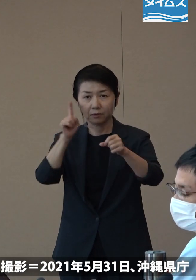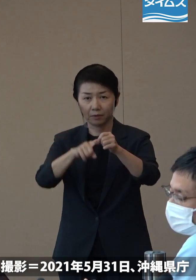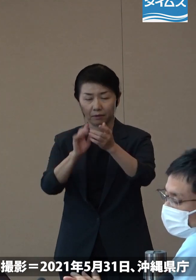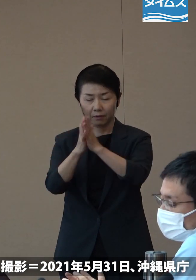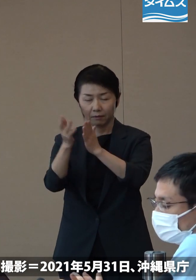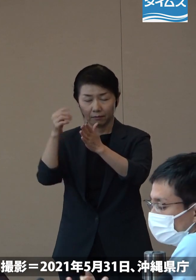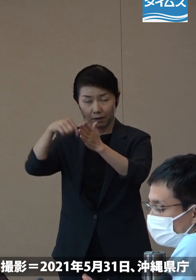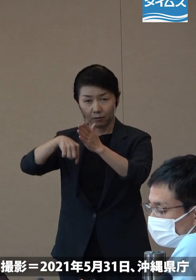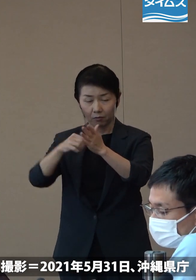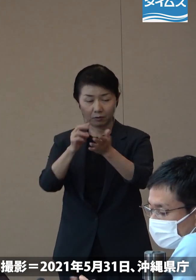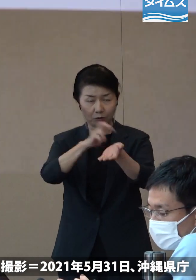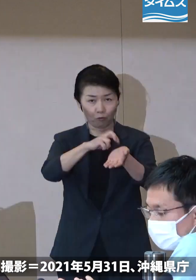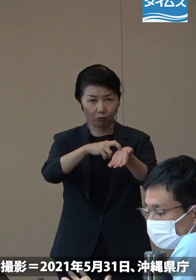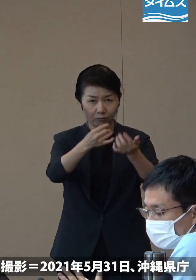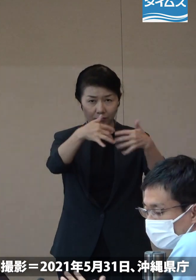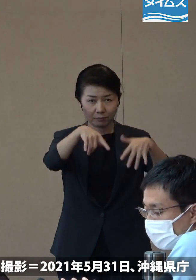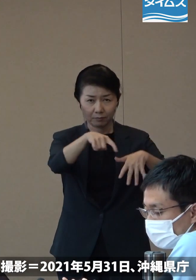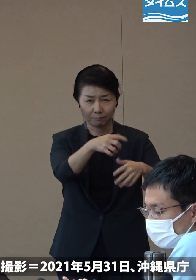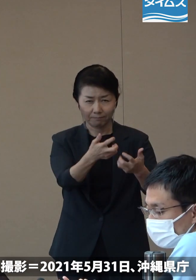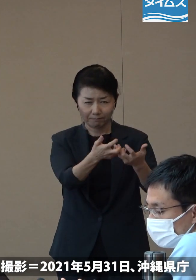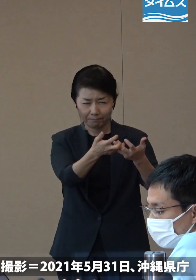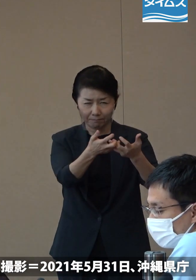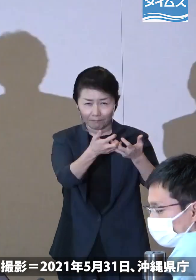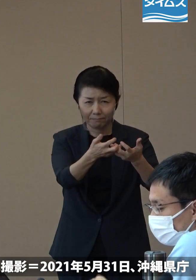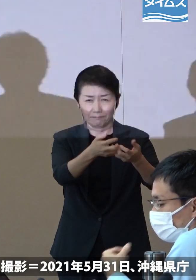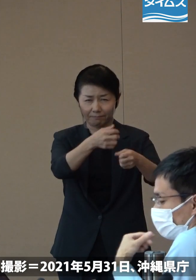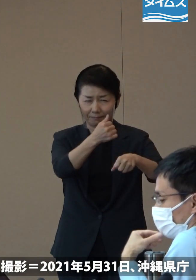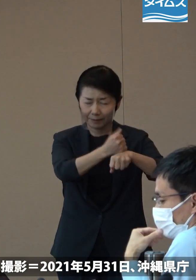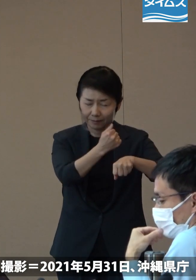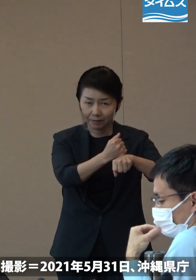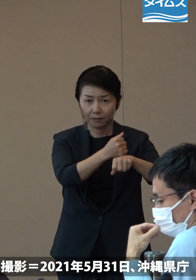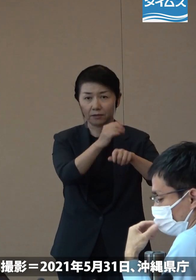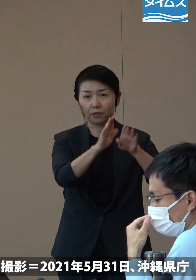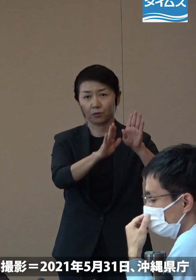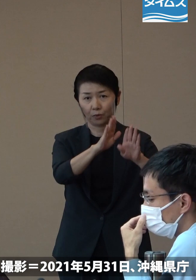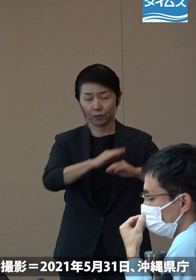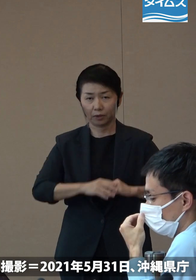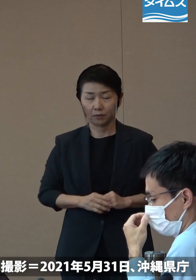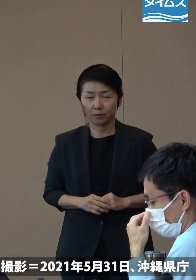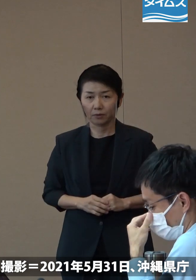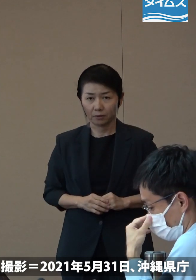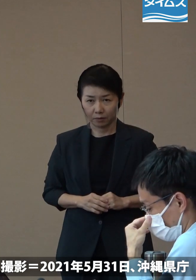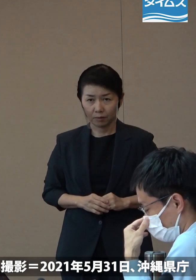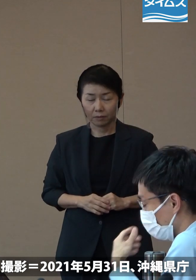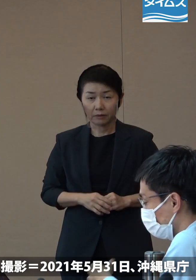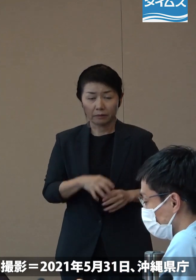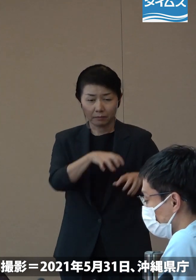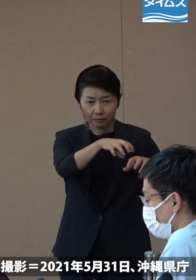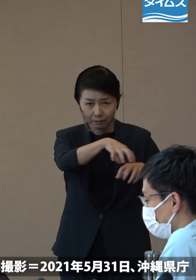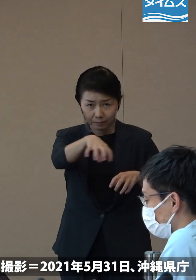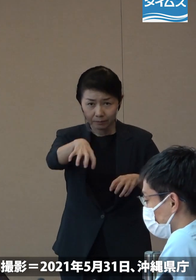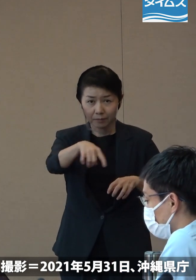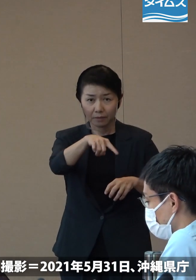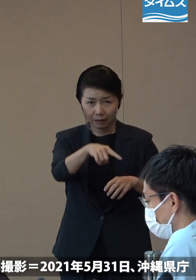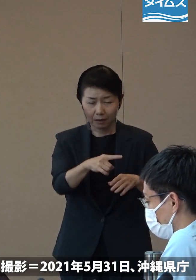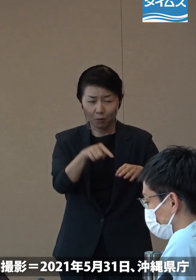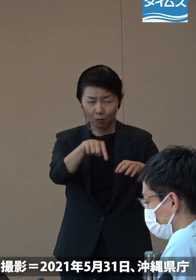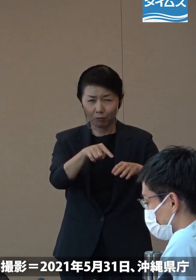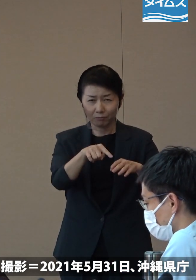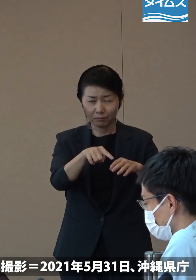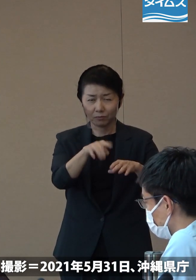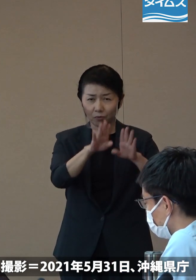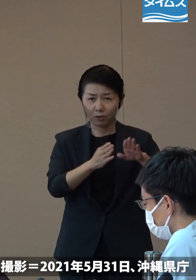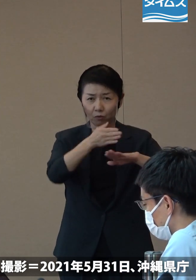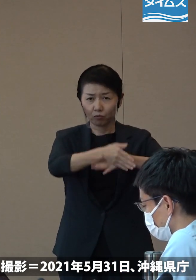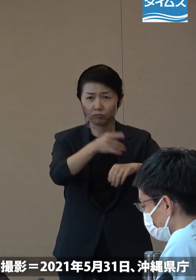供体制の危機は日に日に深刻さを増しております。多くの医療機関がこの危機を乗り越えるため最大